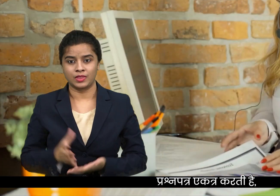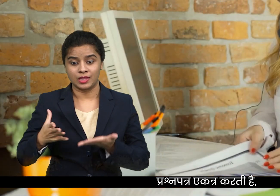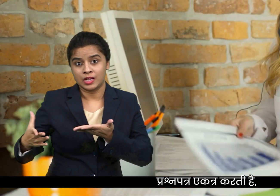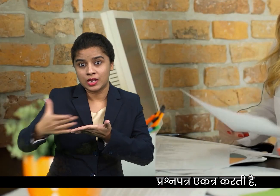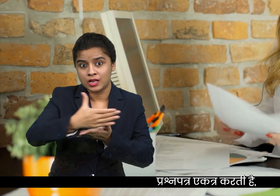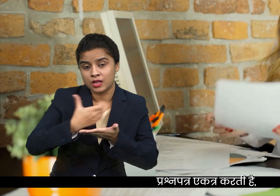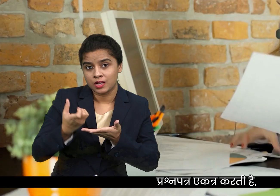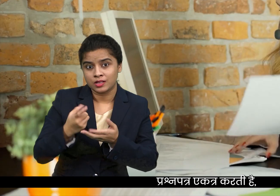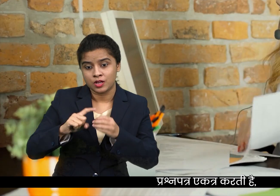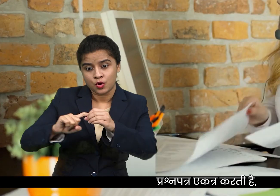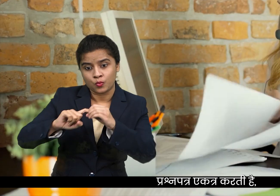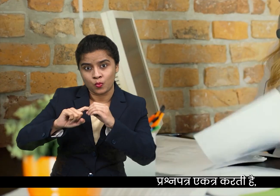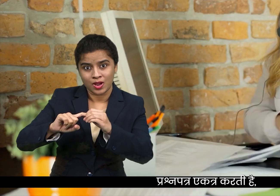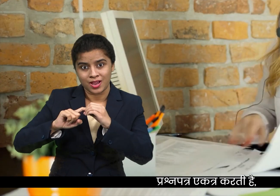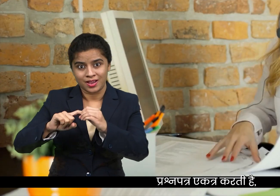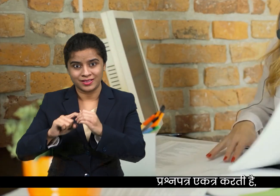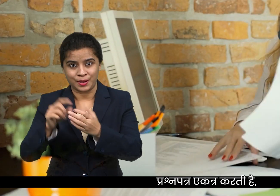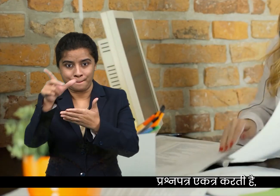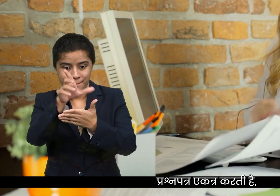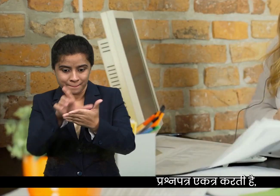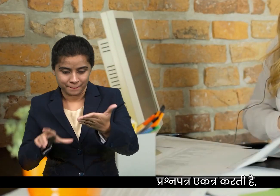प्रश्न पत्र एकत्र करती है,